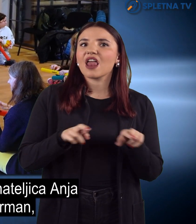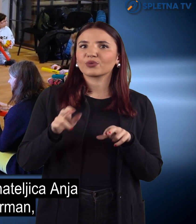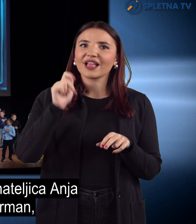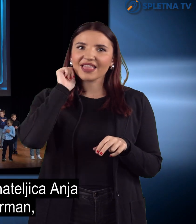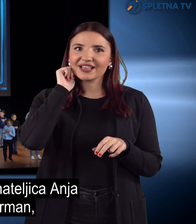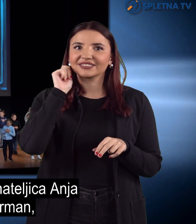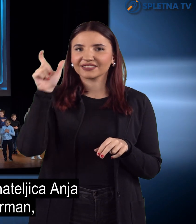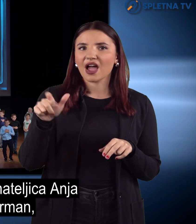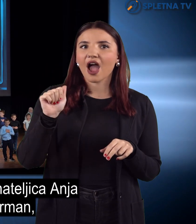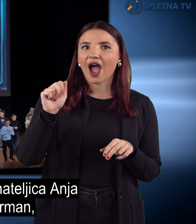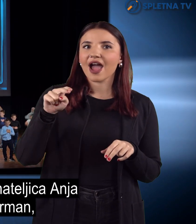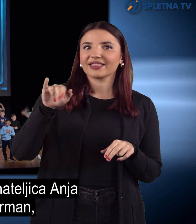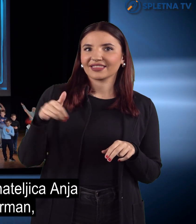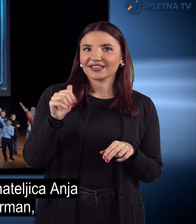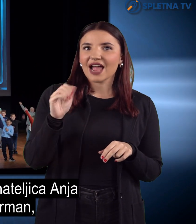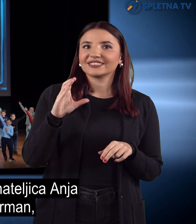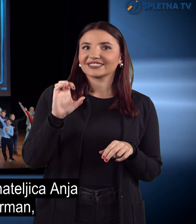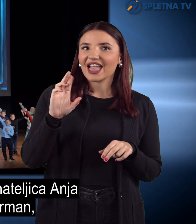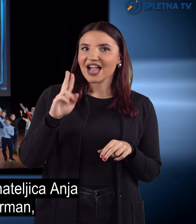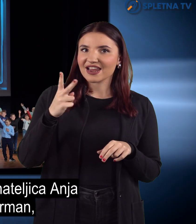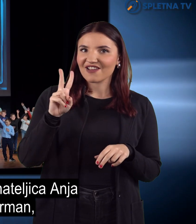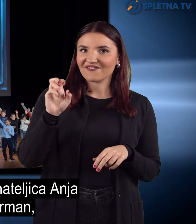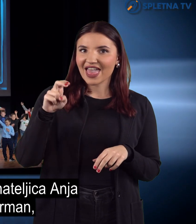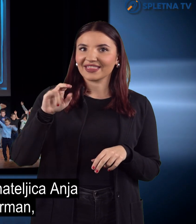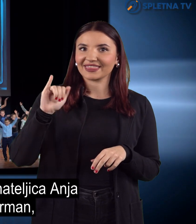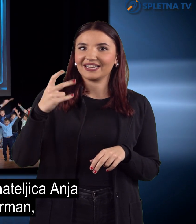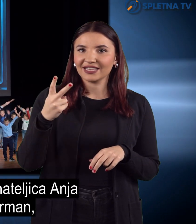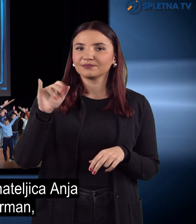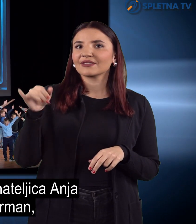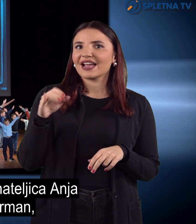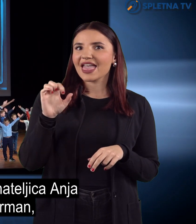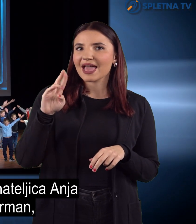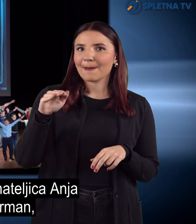Kot je povedala ravnateljica Anja Cerkvenik-Jerman,